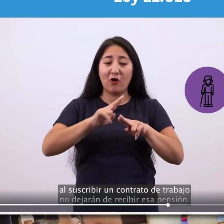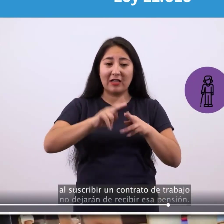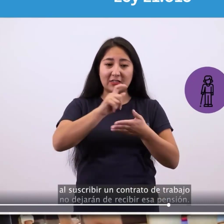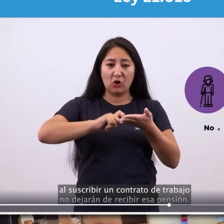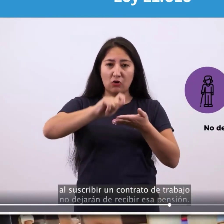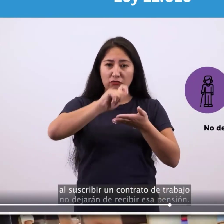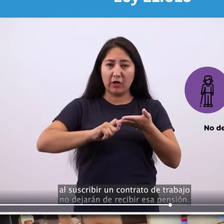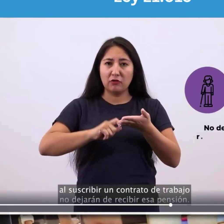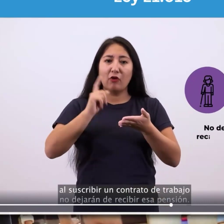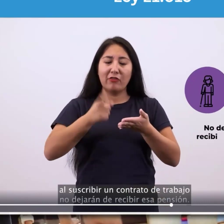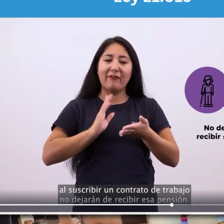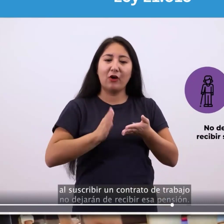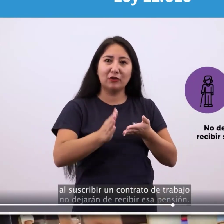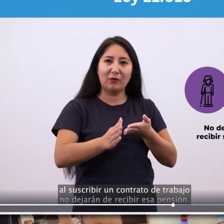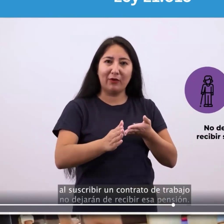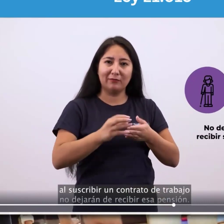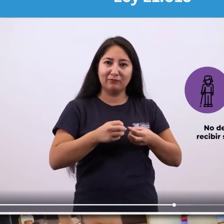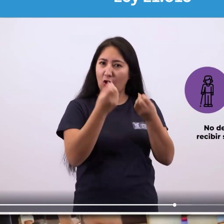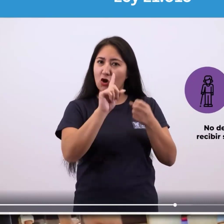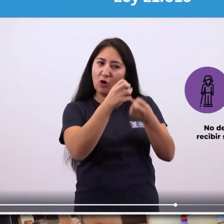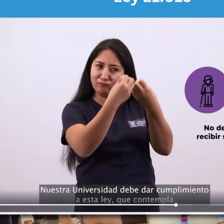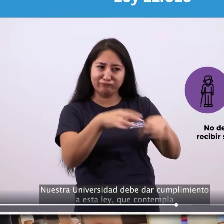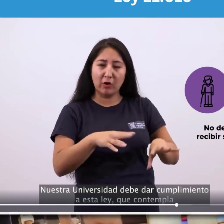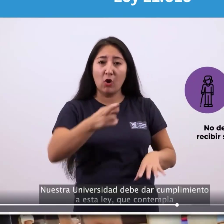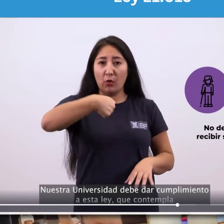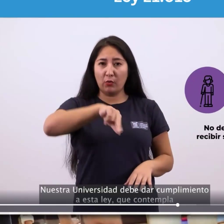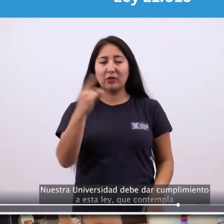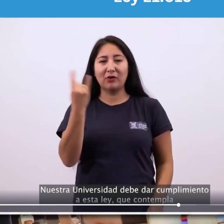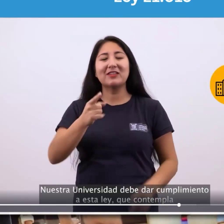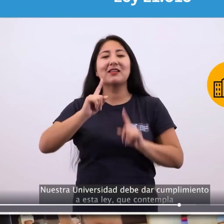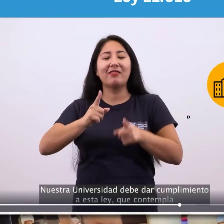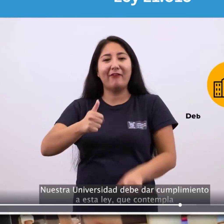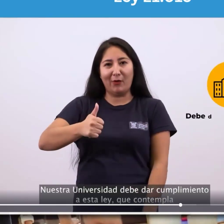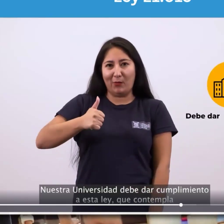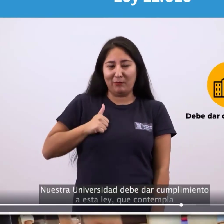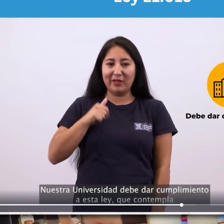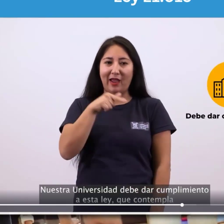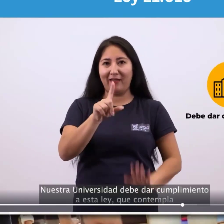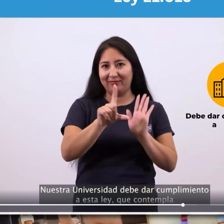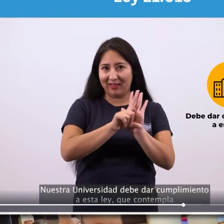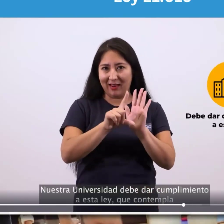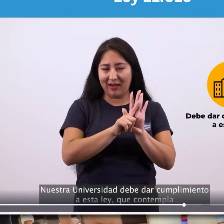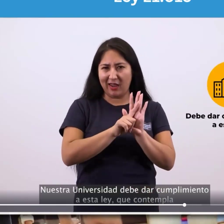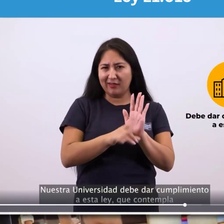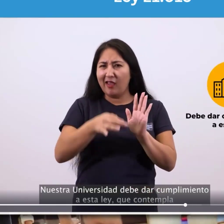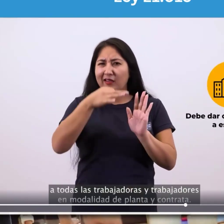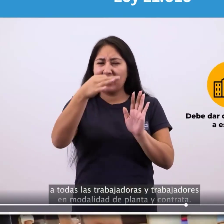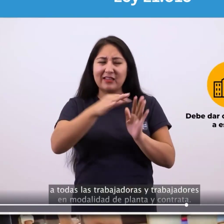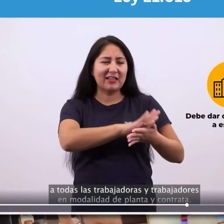trabajo no dejarán de recibir esa pensión. Nuestra universidad debe dar cumplimiento a esta ley que contempla a todas